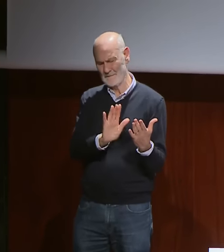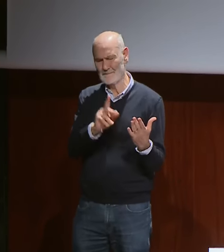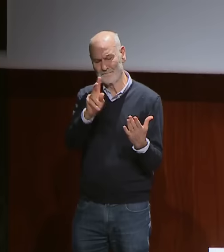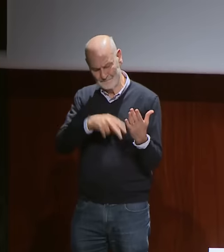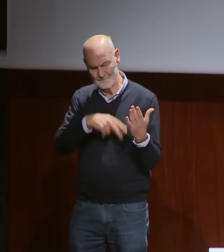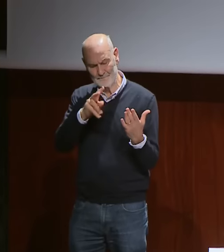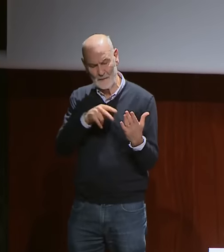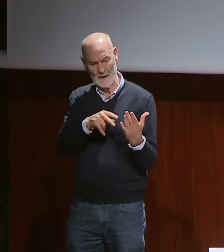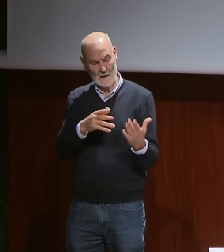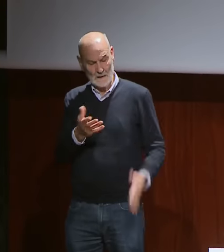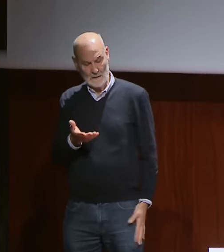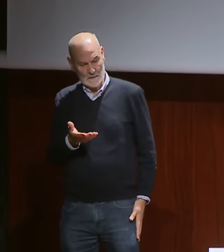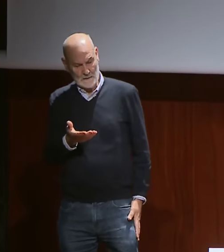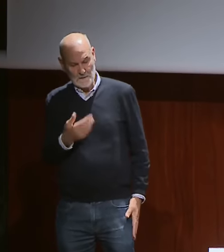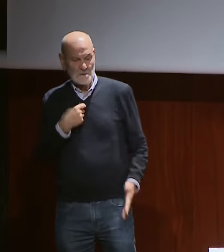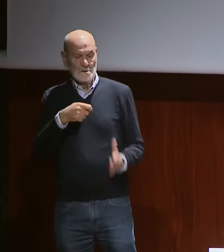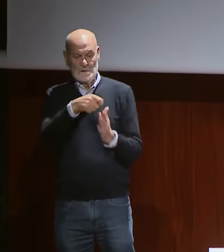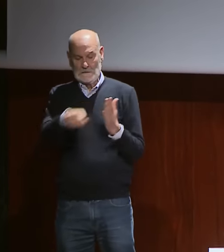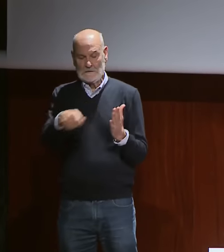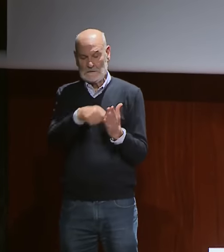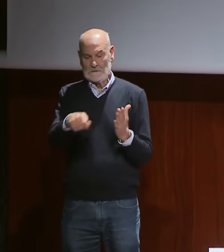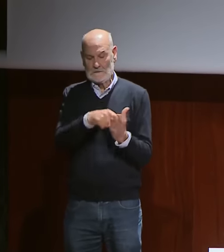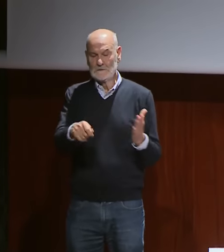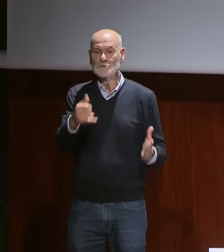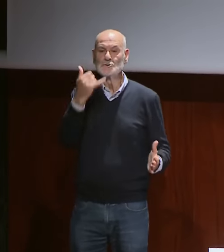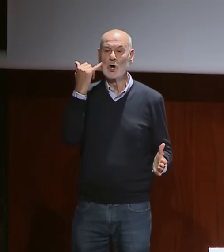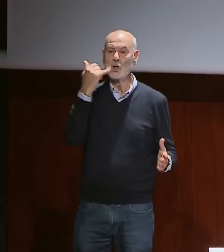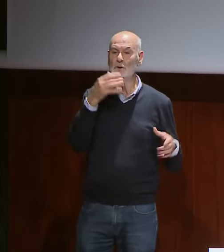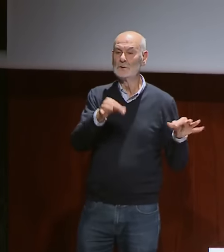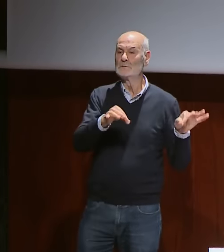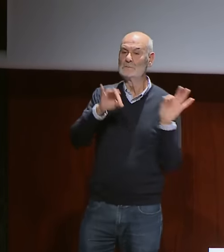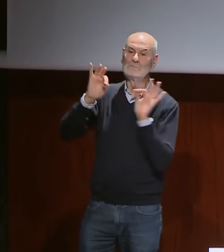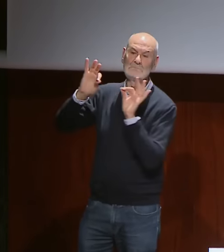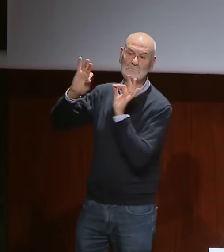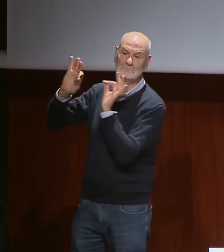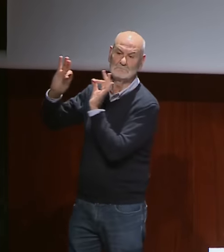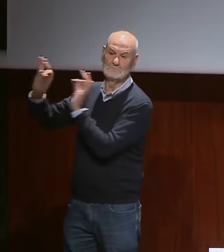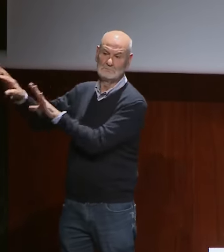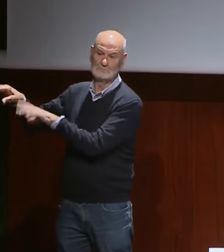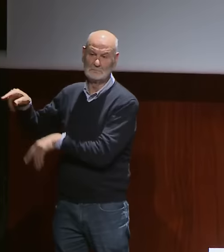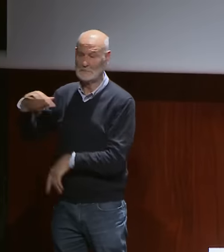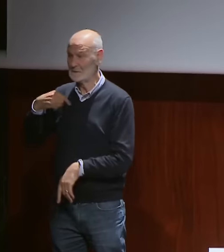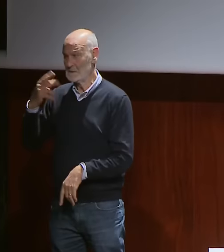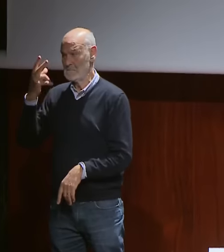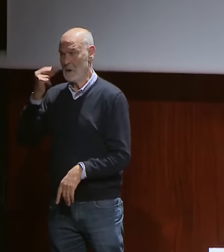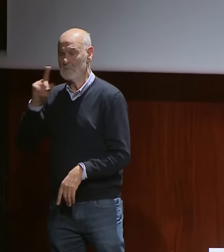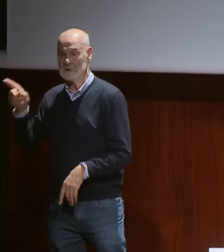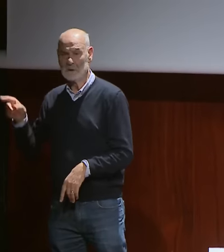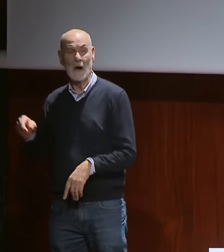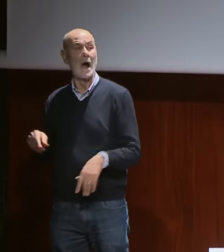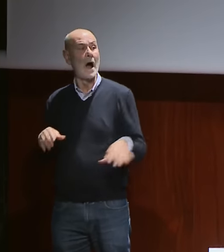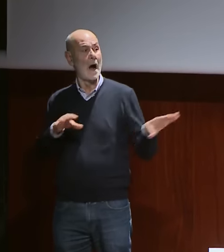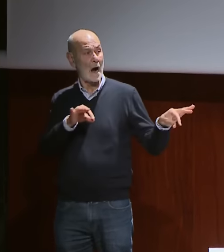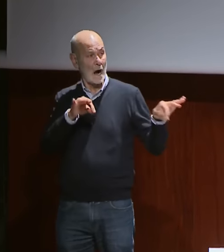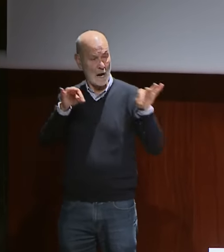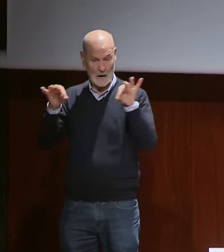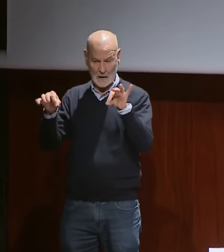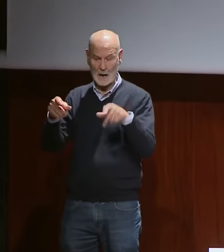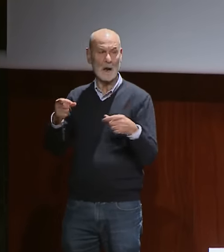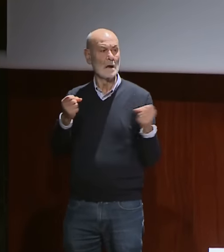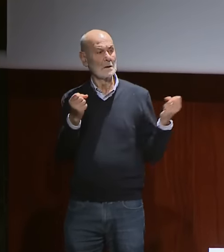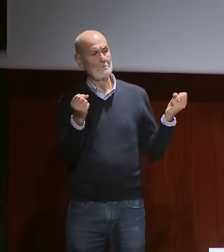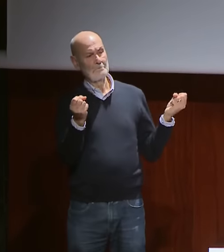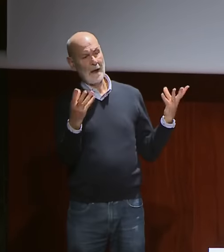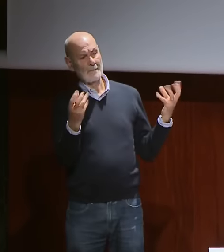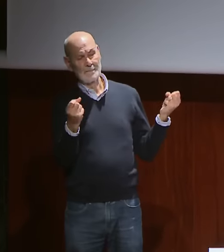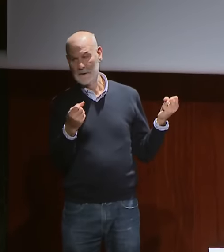que je ne comprenais pas. Sur 4-5 lignes, je ne comprenais pas. Donc, je stabilotais en jaune ces passages-là. Je lui renvoyais en